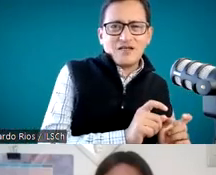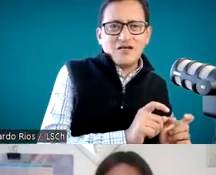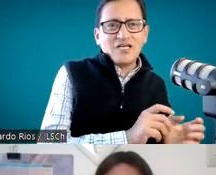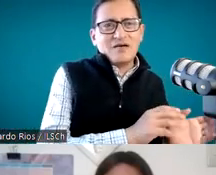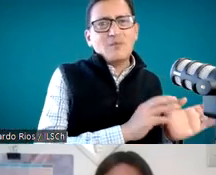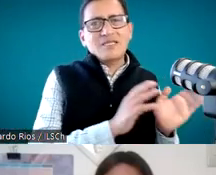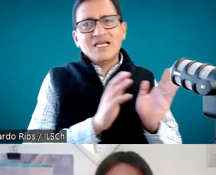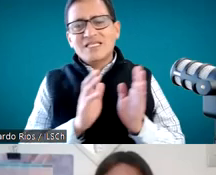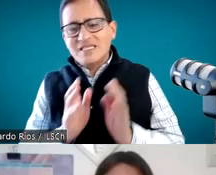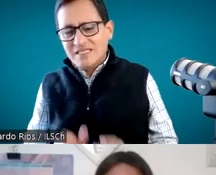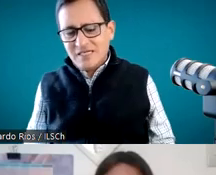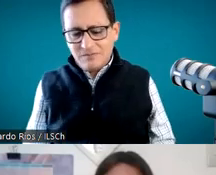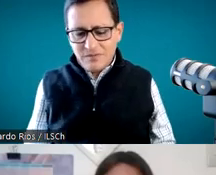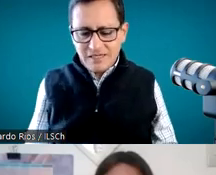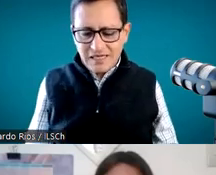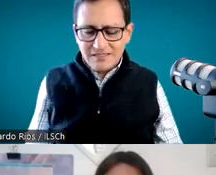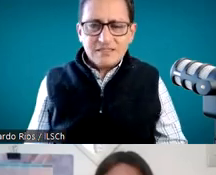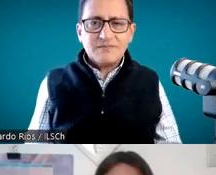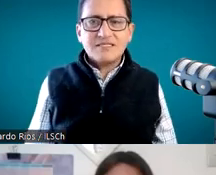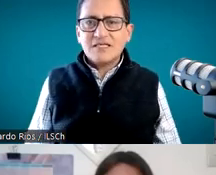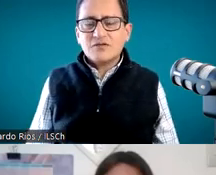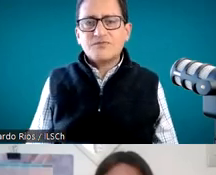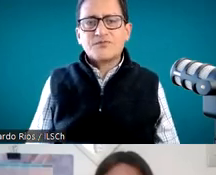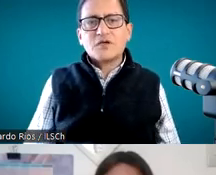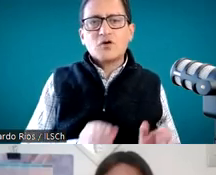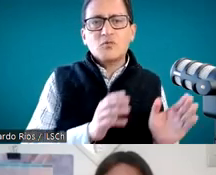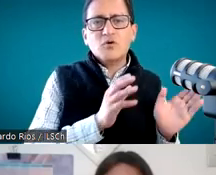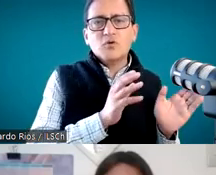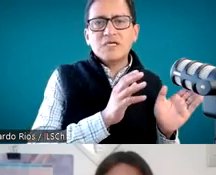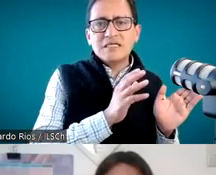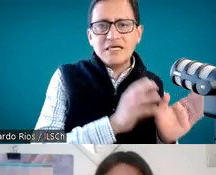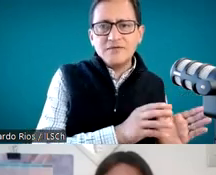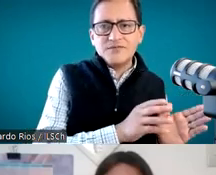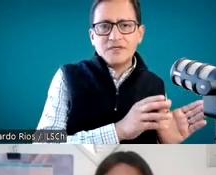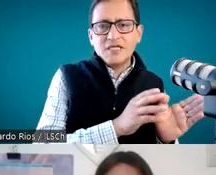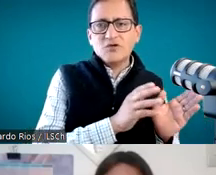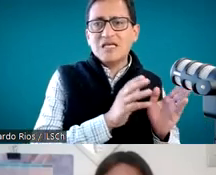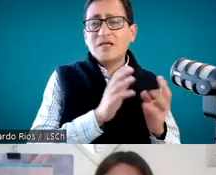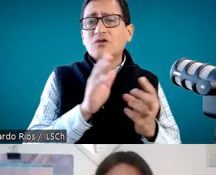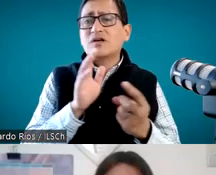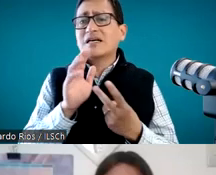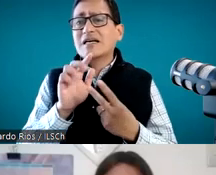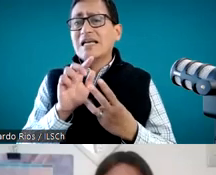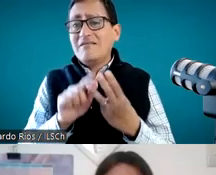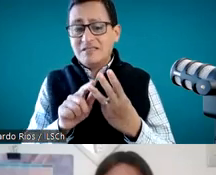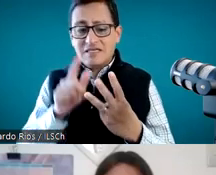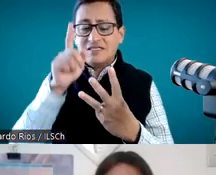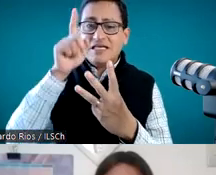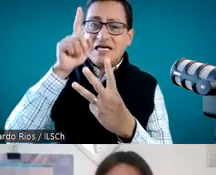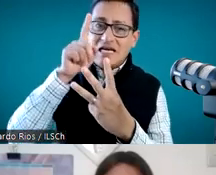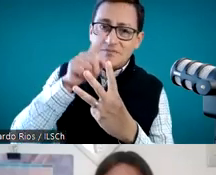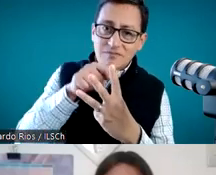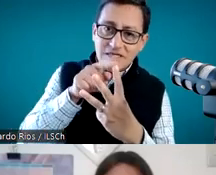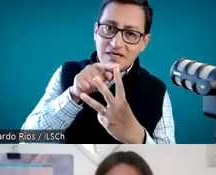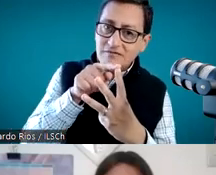Entonces, lo que vamos a aprender en este taller, en las primeras clases, va a ser eso. Cómo utilizar estos elementos claves, que